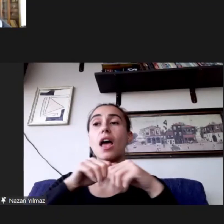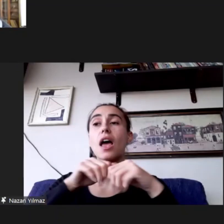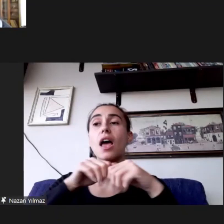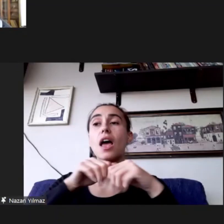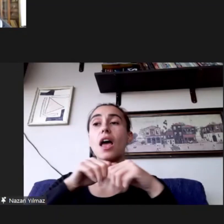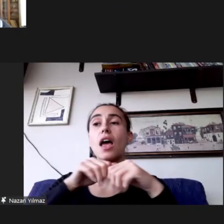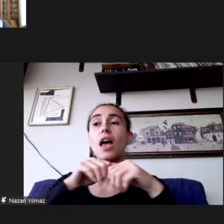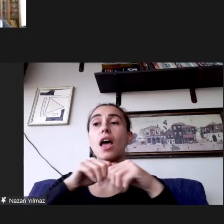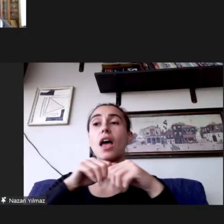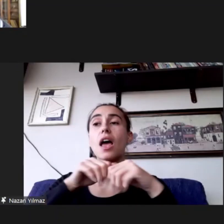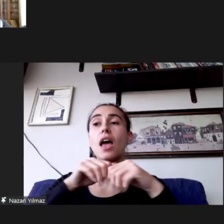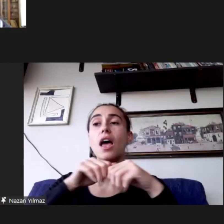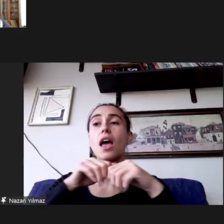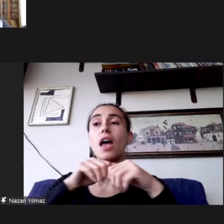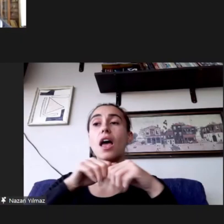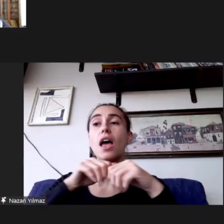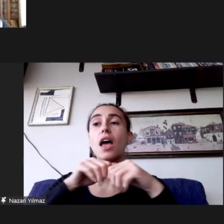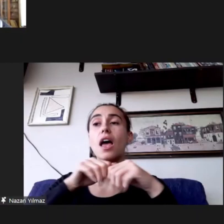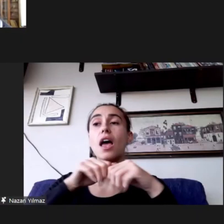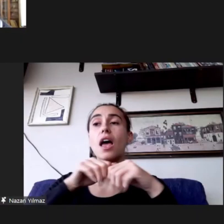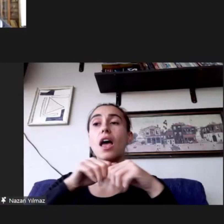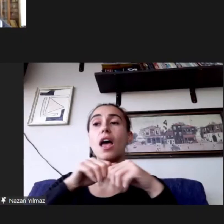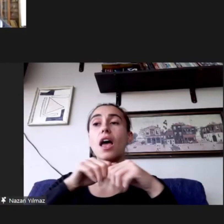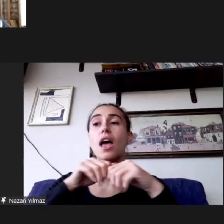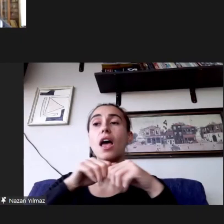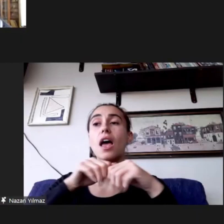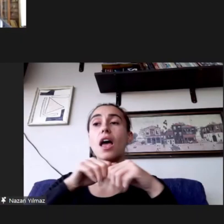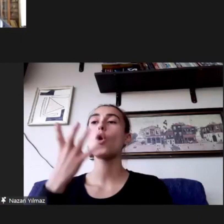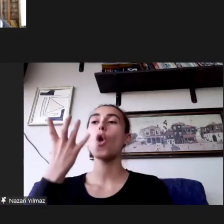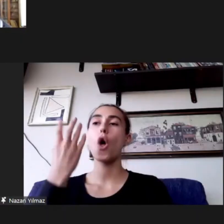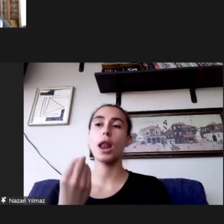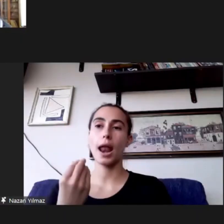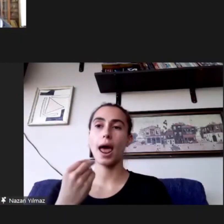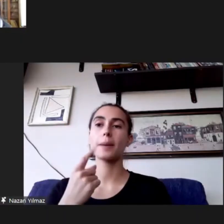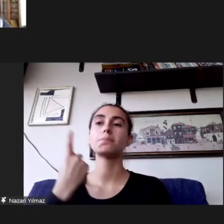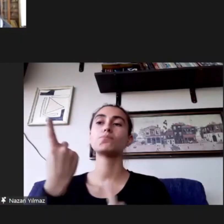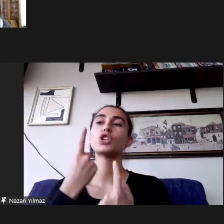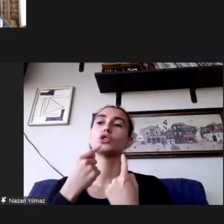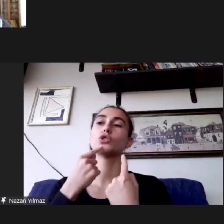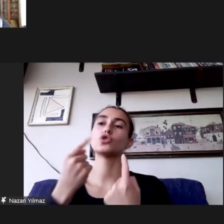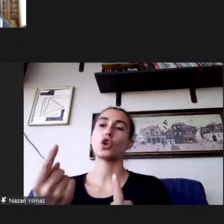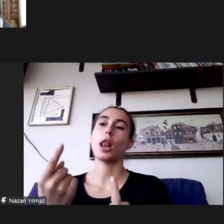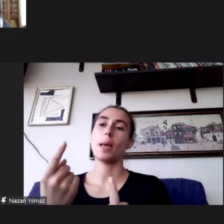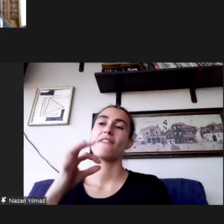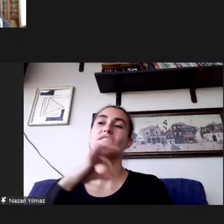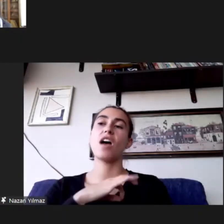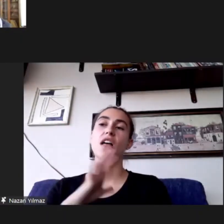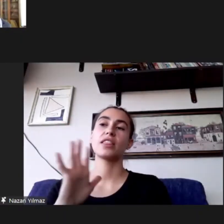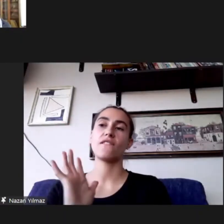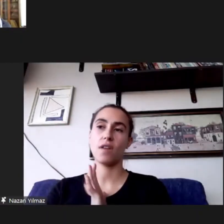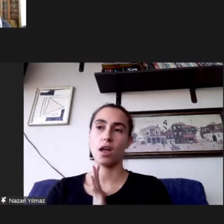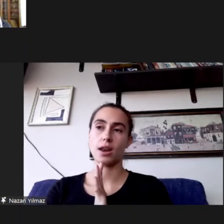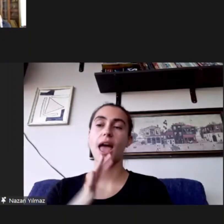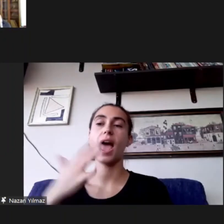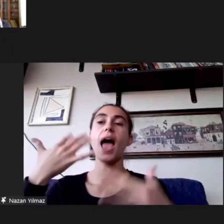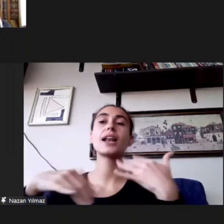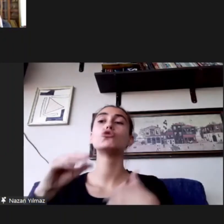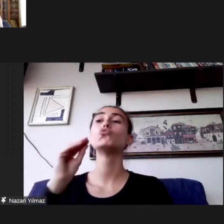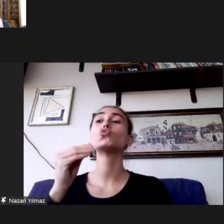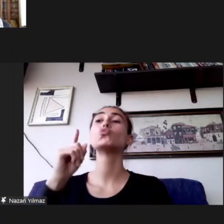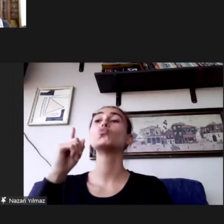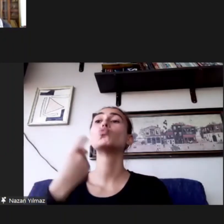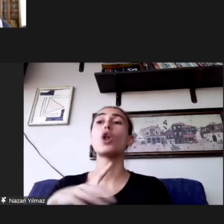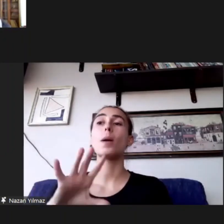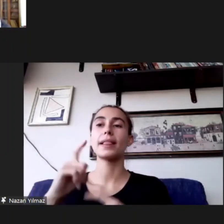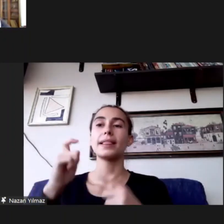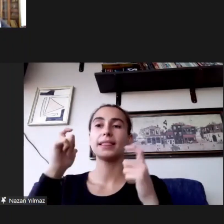çeşitli çalışmalara ihtiyaç var. Son olarak bir de şeyi söylemek de fayda var. Engelli çocuk bulunmayan hanelerde